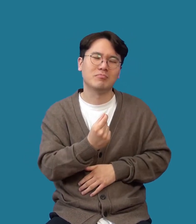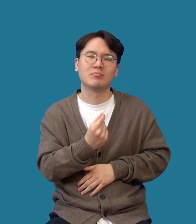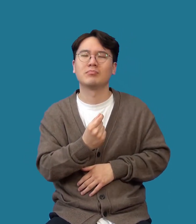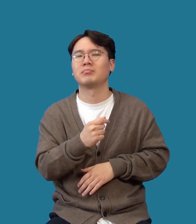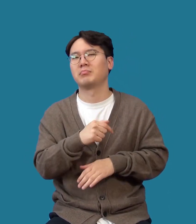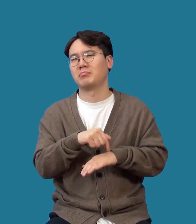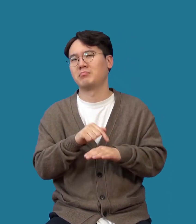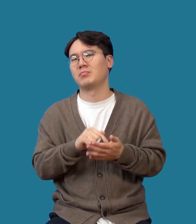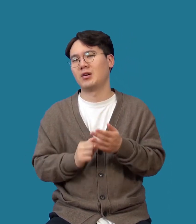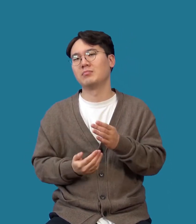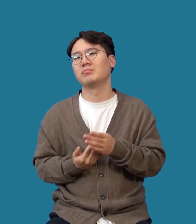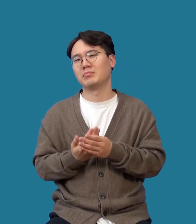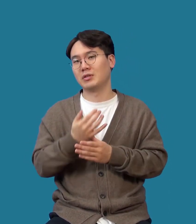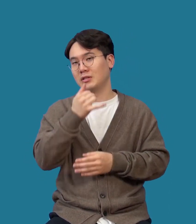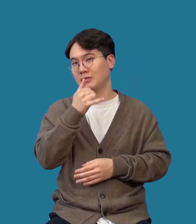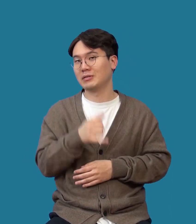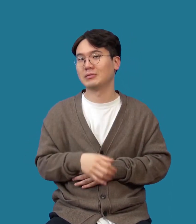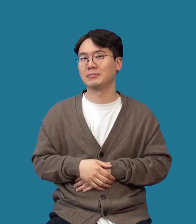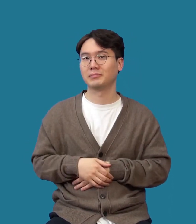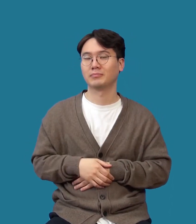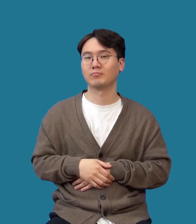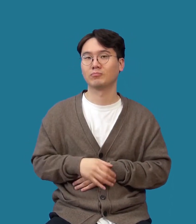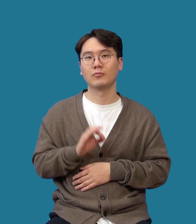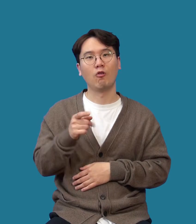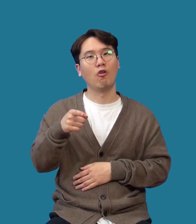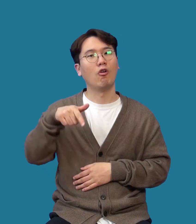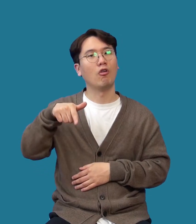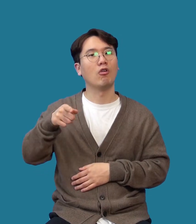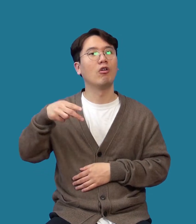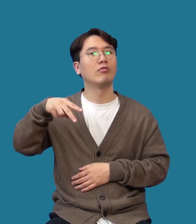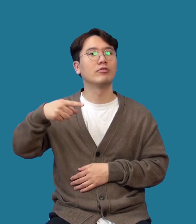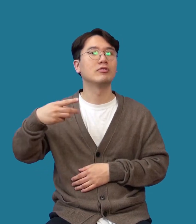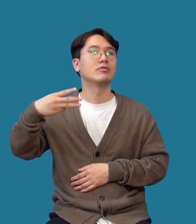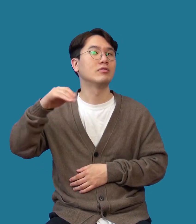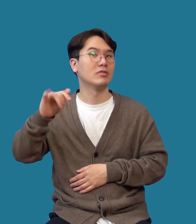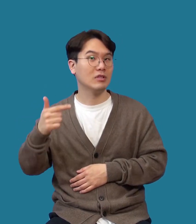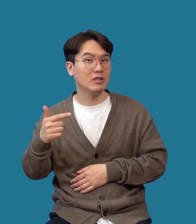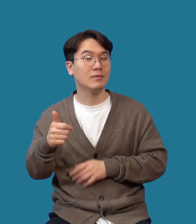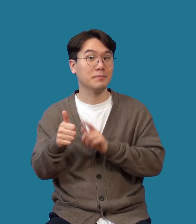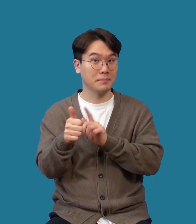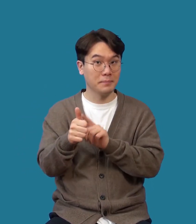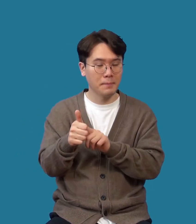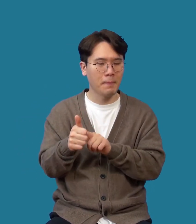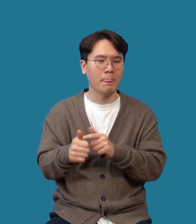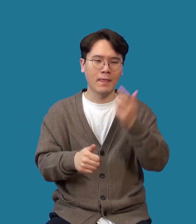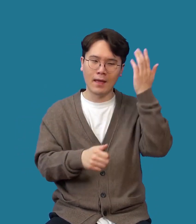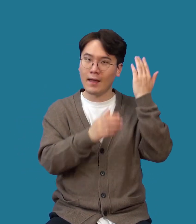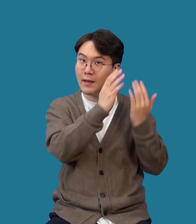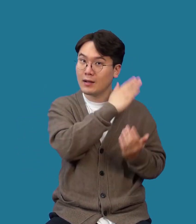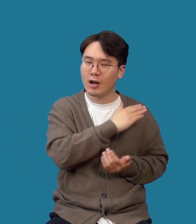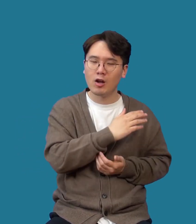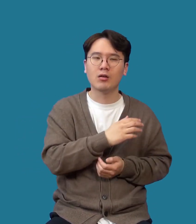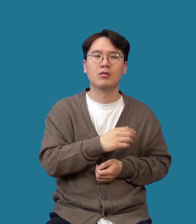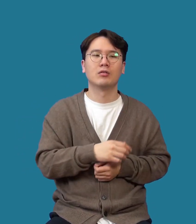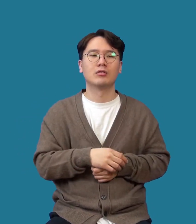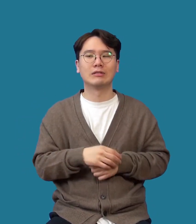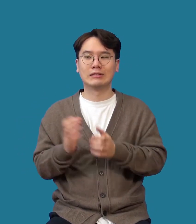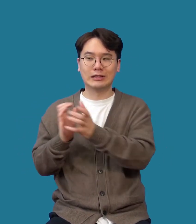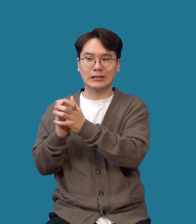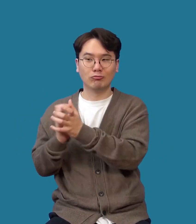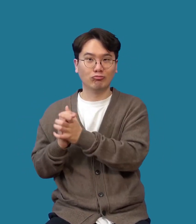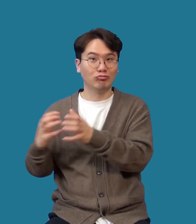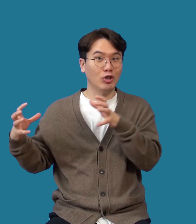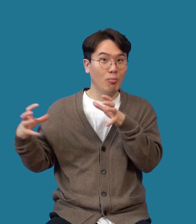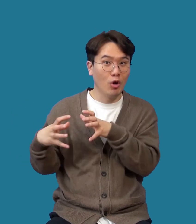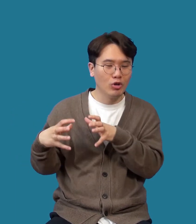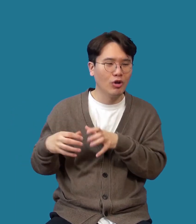어거스틴은 소년 시절에 자기 친구들하고 종종 남의 배밭에 가서 배를 훔쳐 먹곤 했다고 합니다. 왜 그런